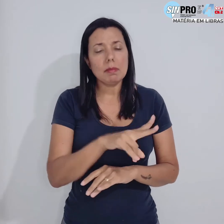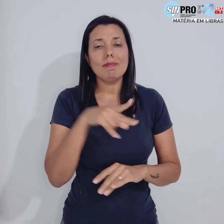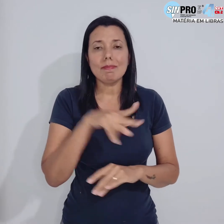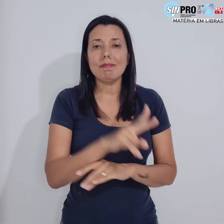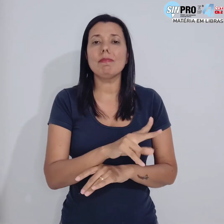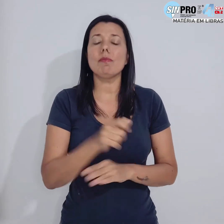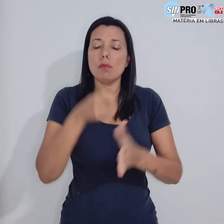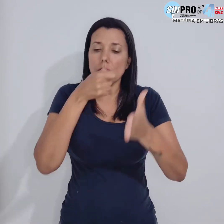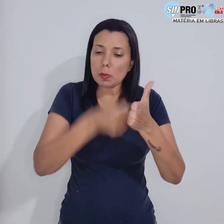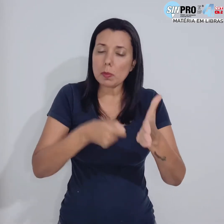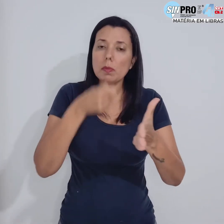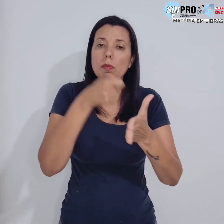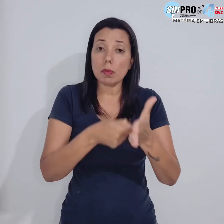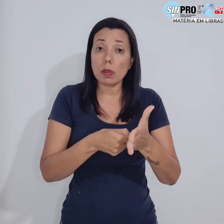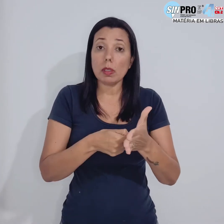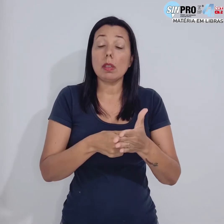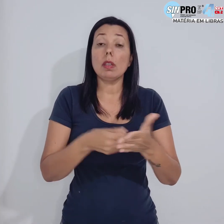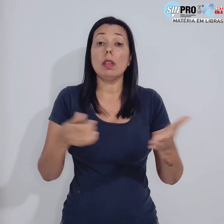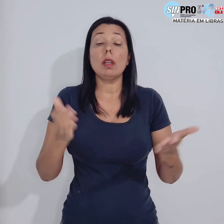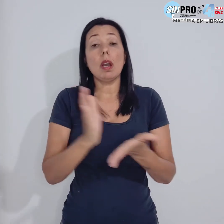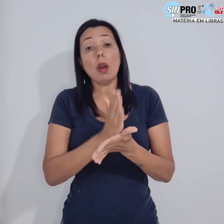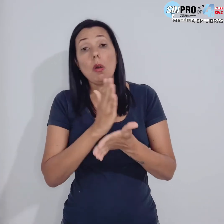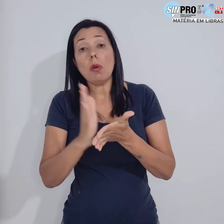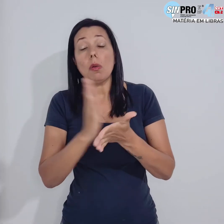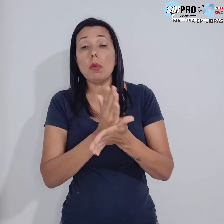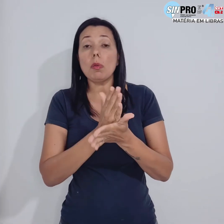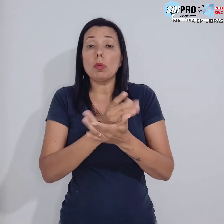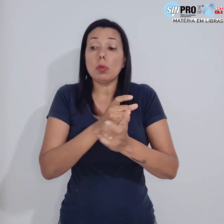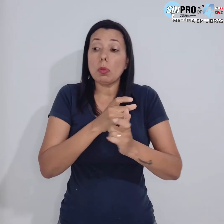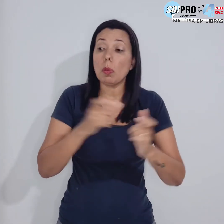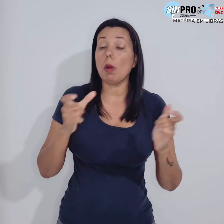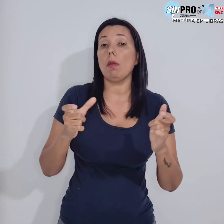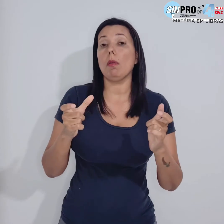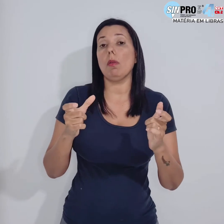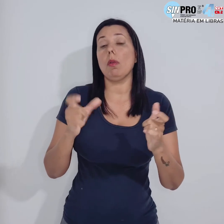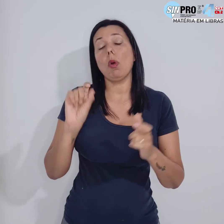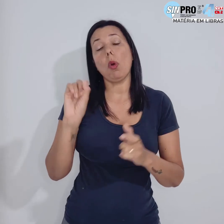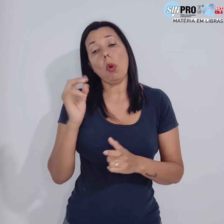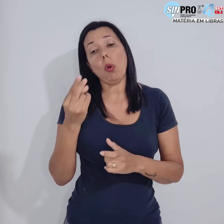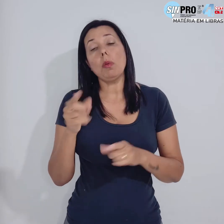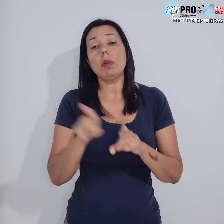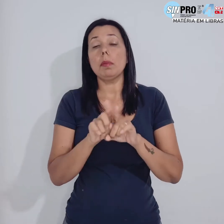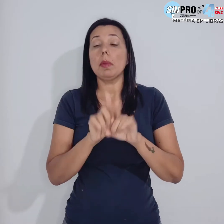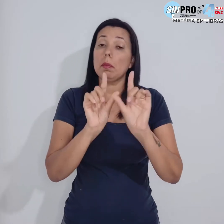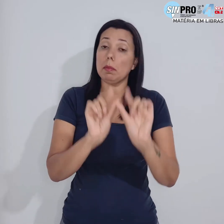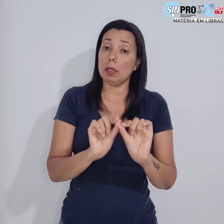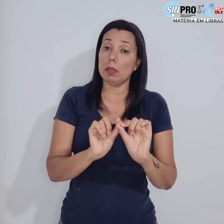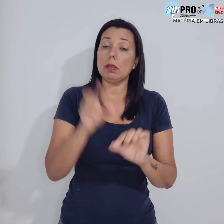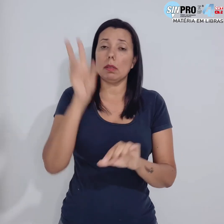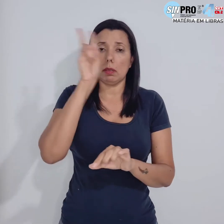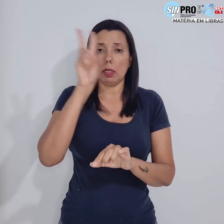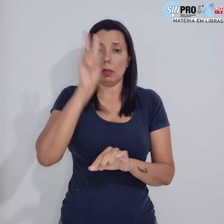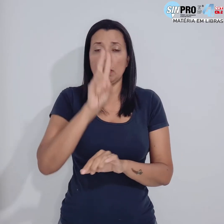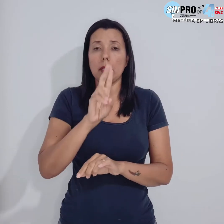transgênico, a educação e saúdes públicas de qualidade para os povos indígenas, ao reconhecimento de seus